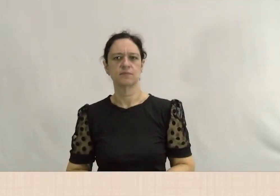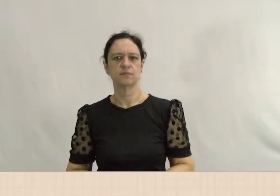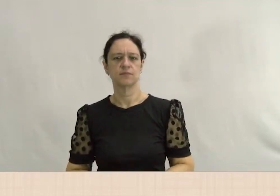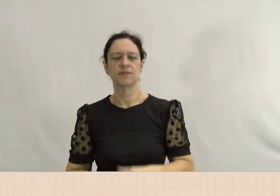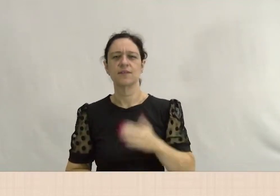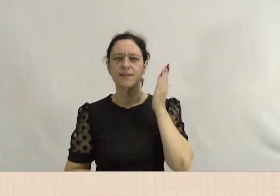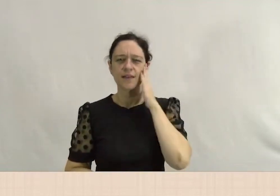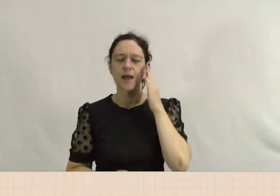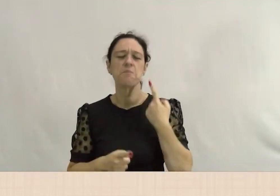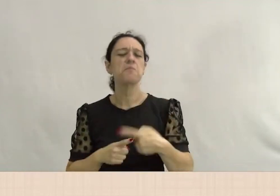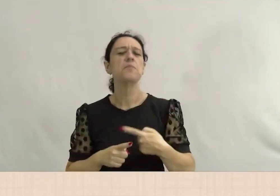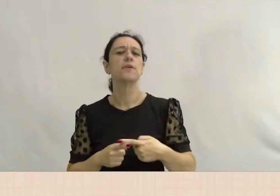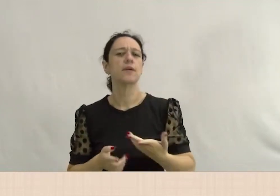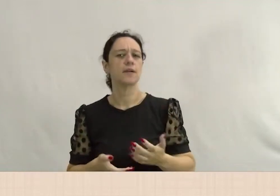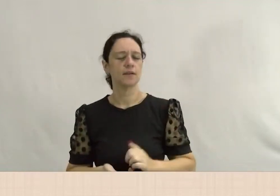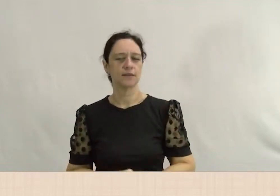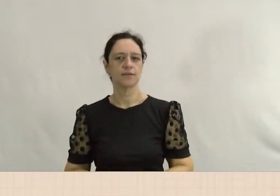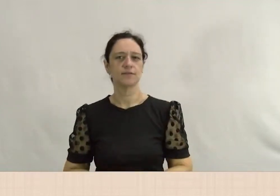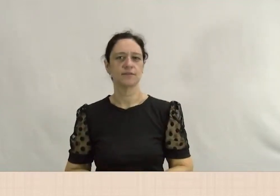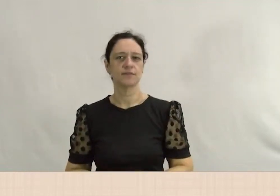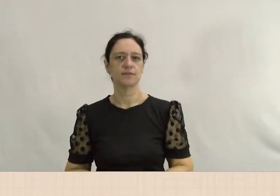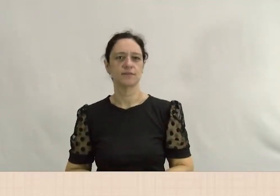Sabia disso ou não?